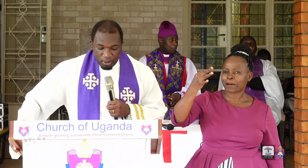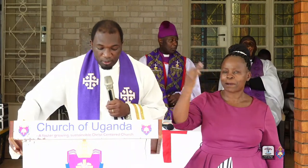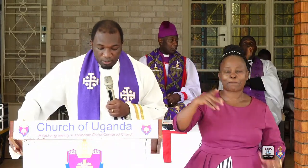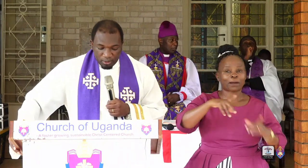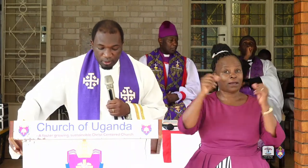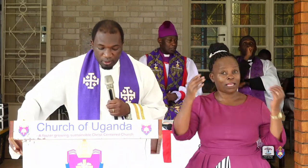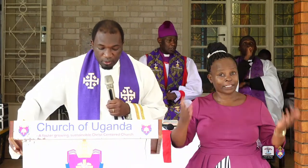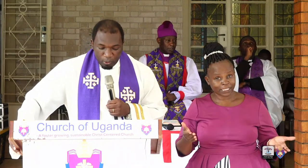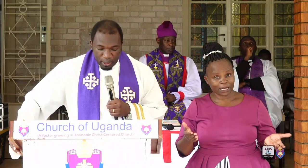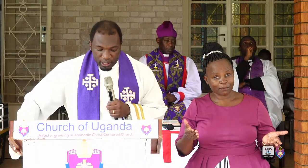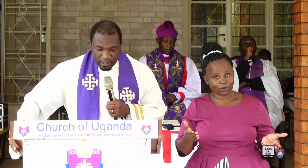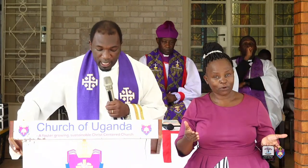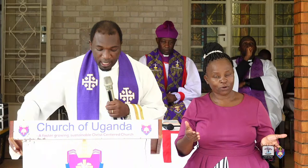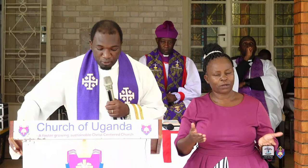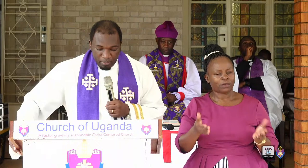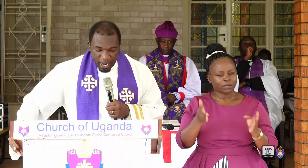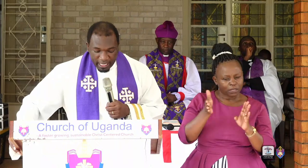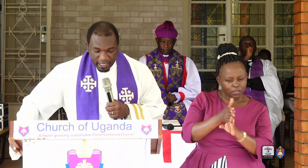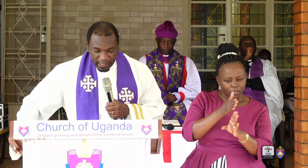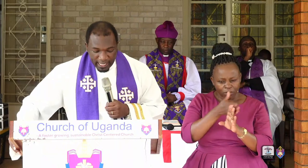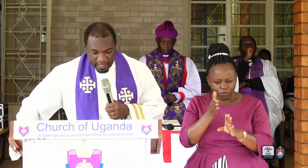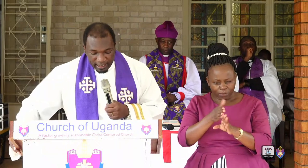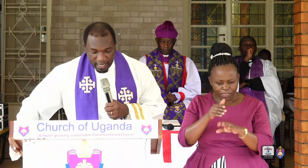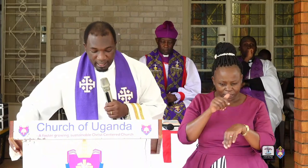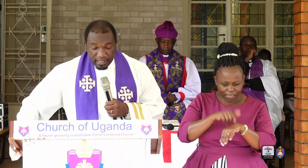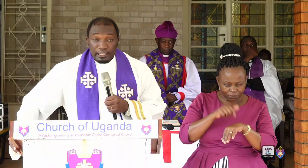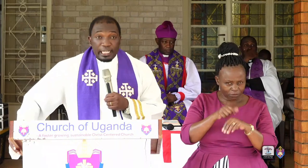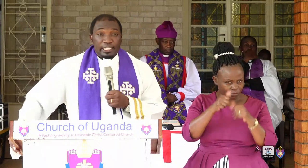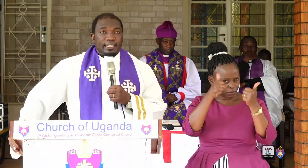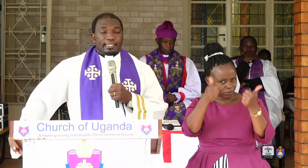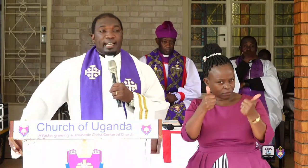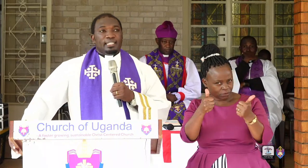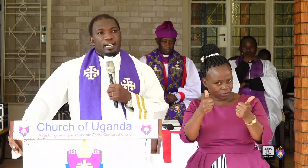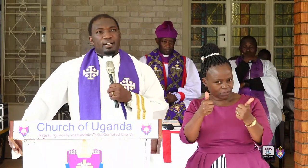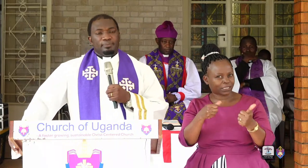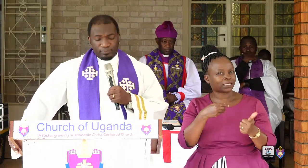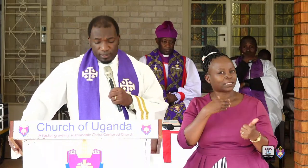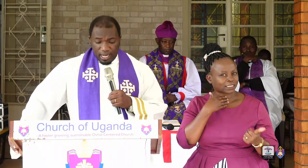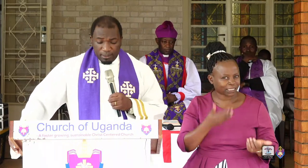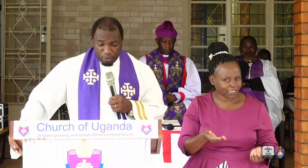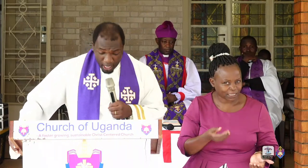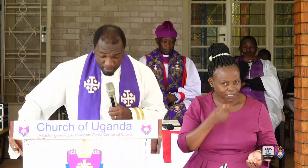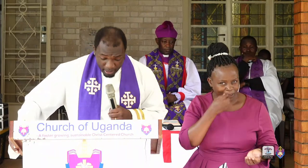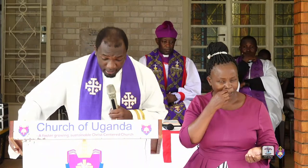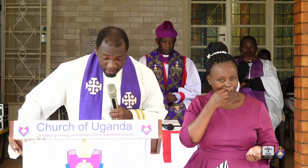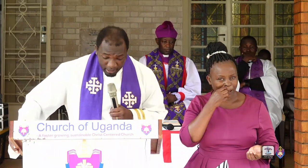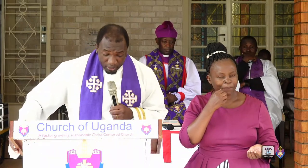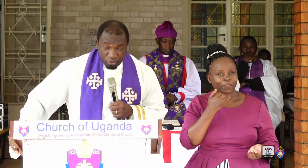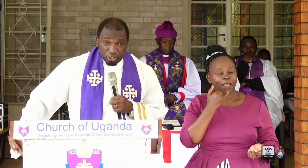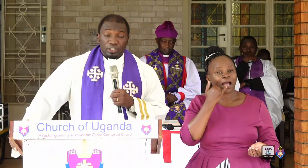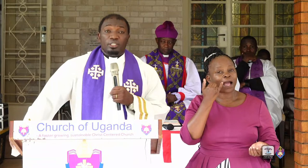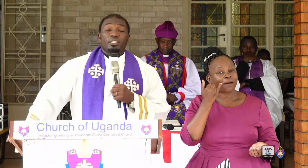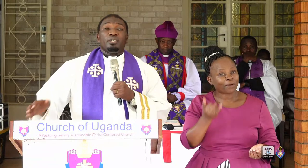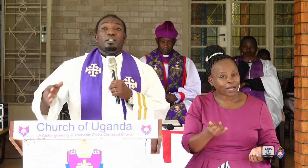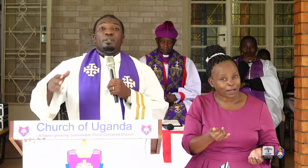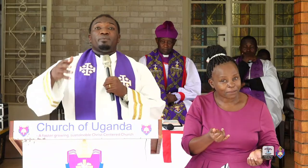ekigambo kubiriza mu bbanga erisaanira n'eritasaanira. Amugamba